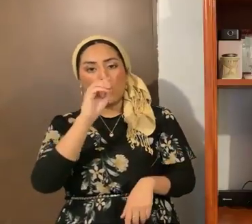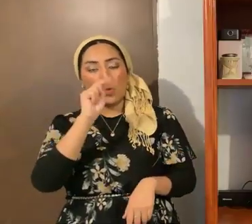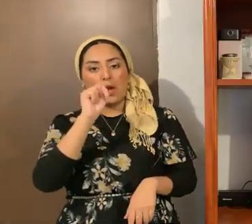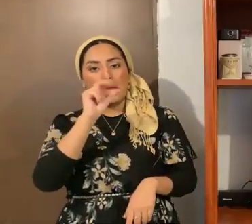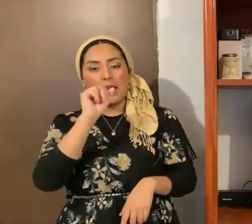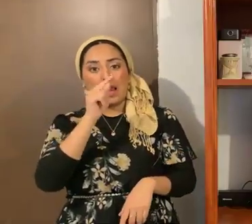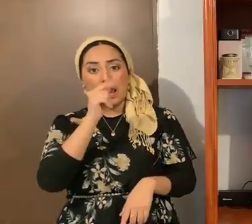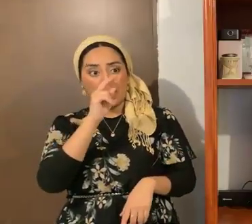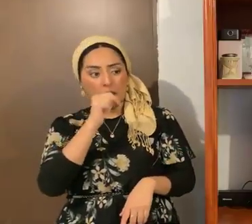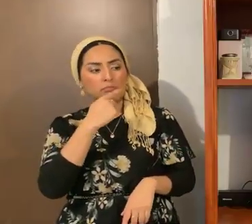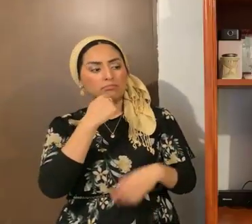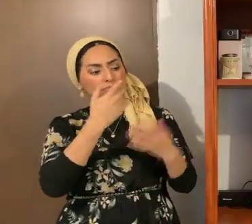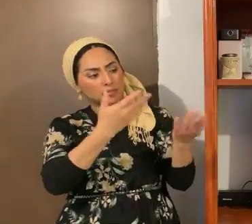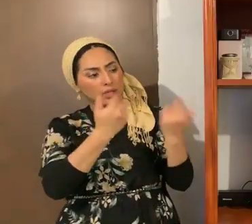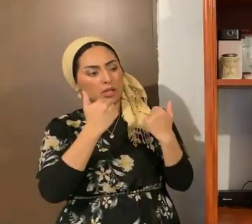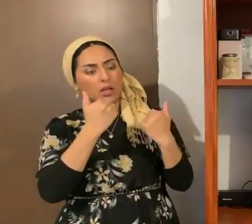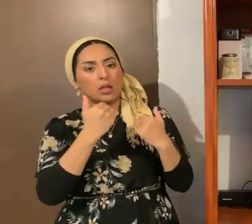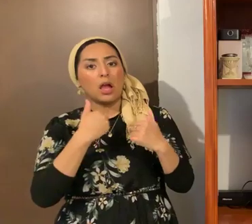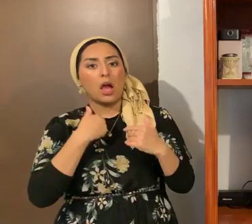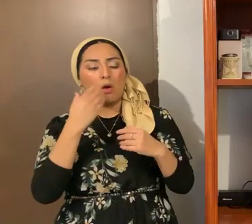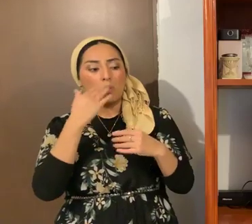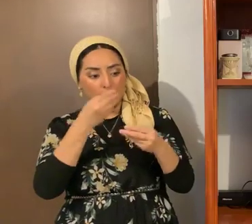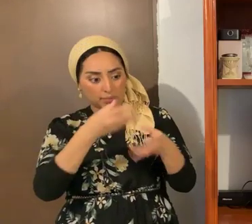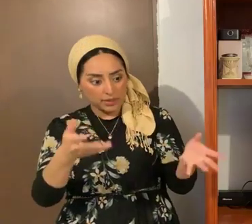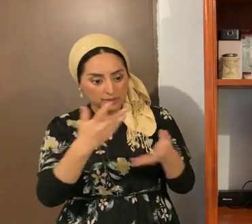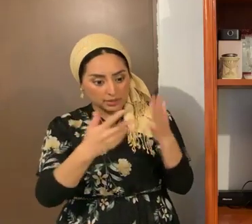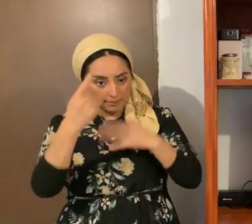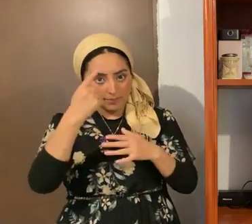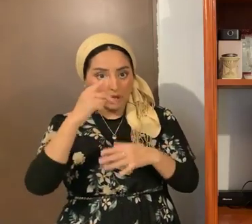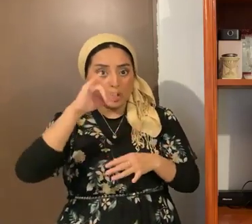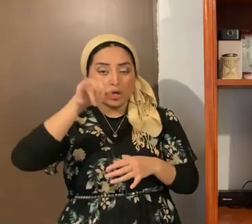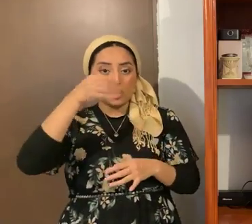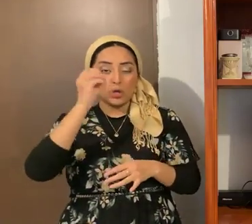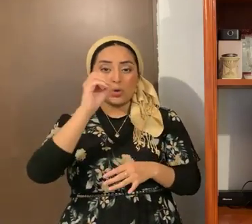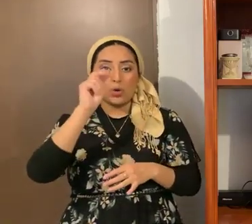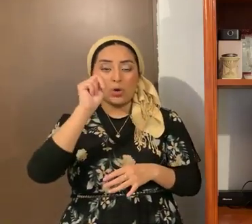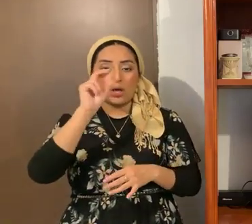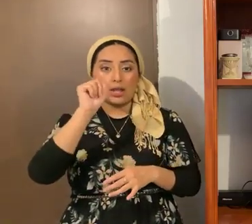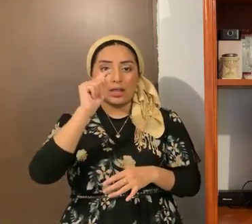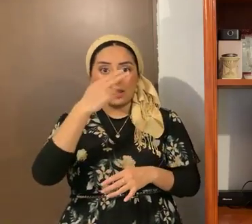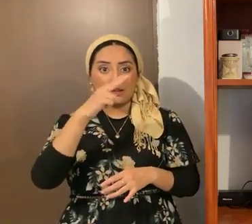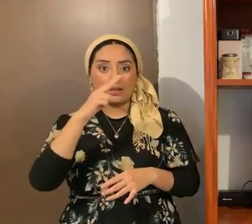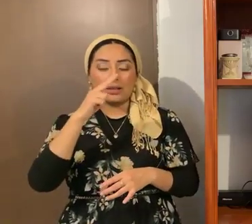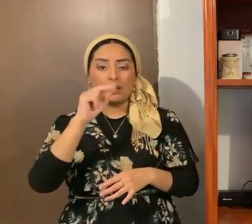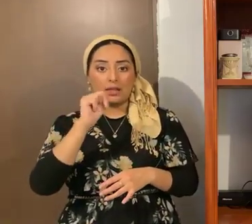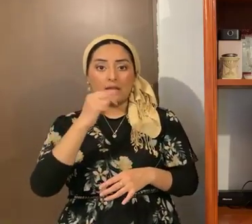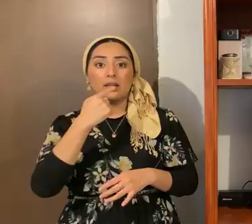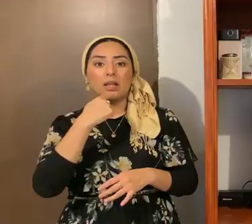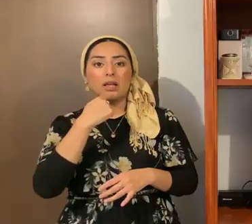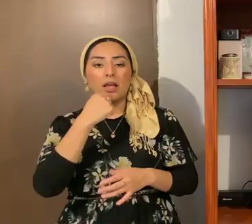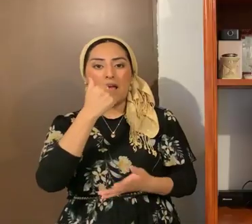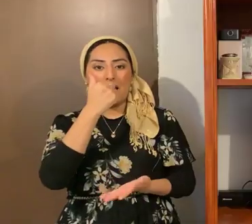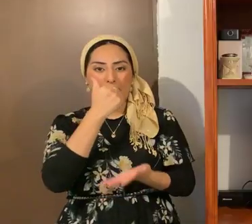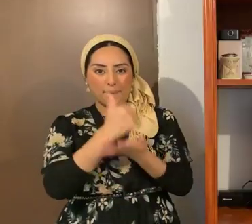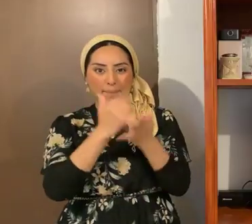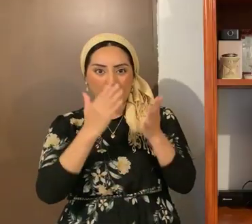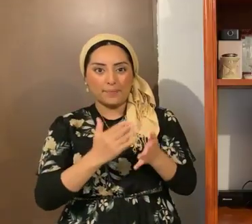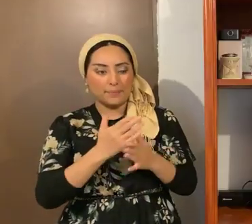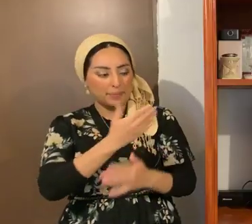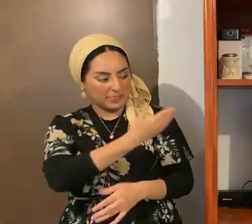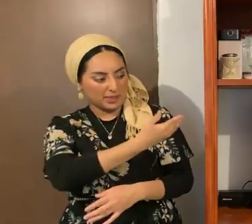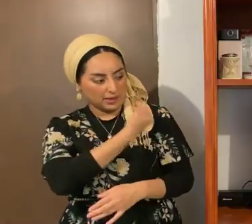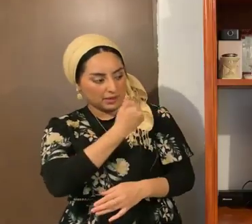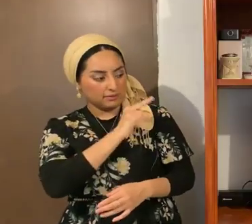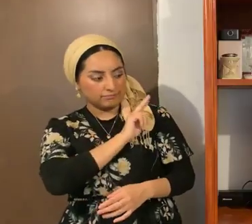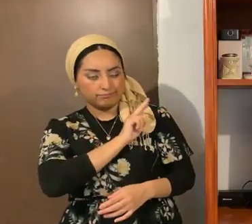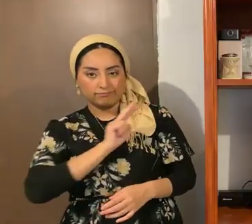y dijeron: subid a nosotros y os haremos saber una cosa. Entonces Jonatán dijo a su paje de armas: sube tras mí, porque Yahweh los ha entregado en manos de